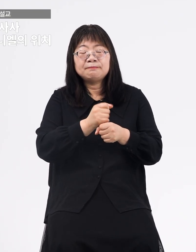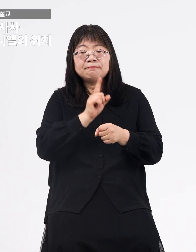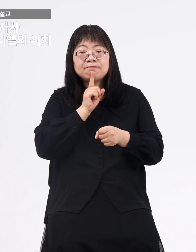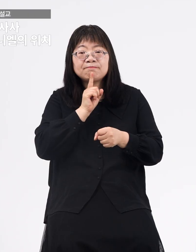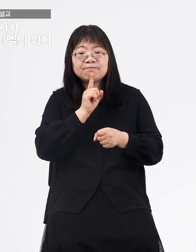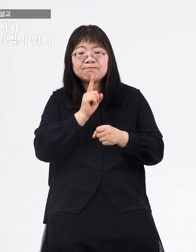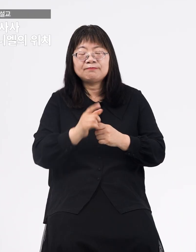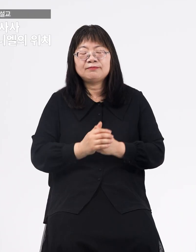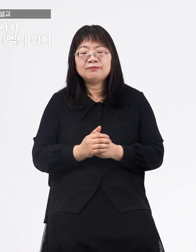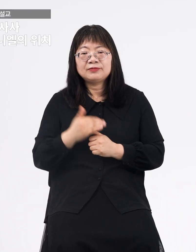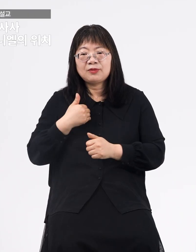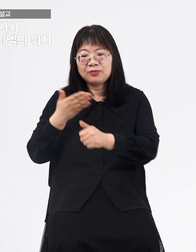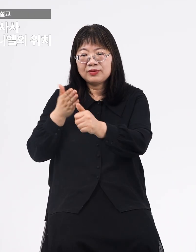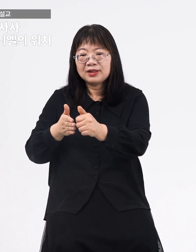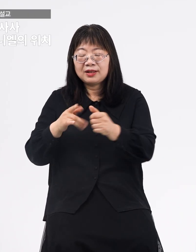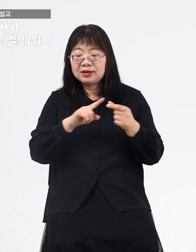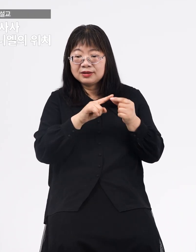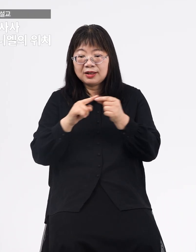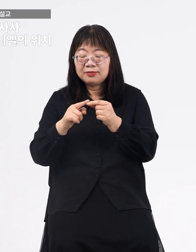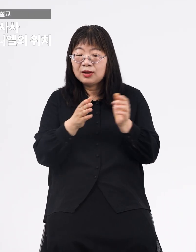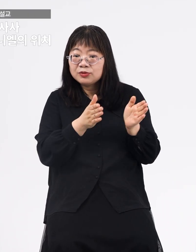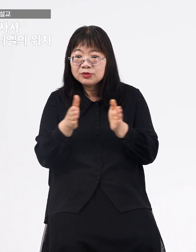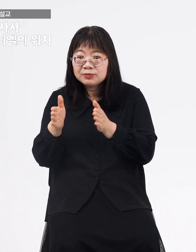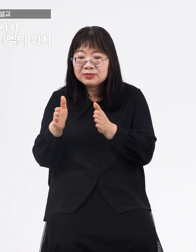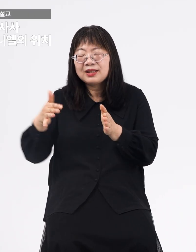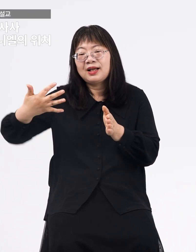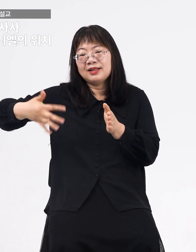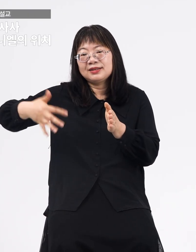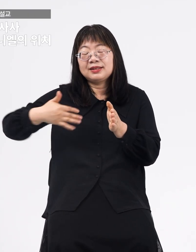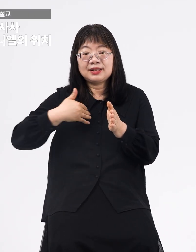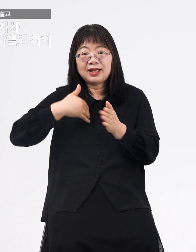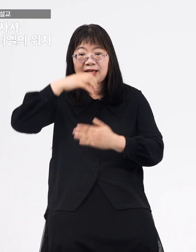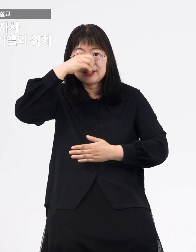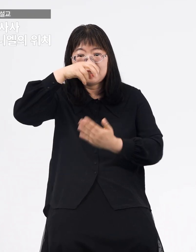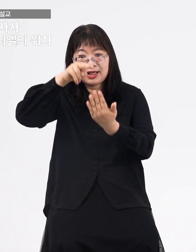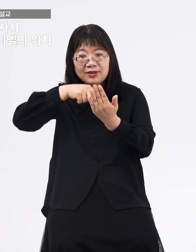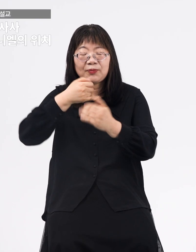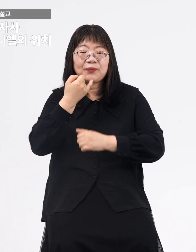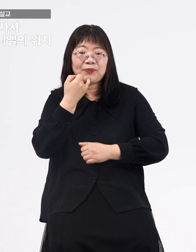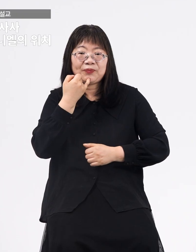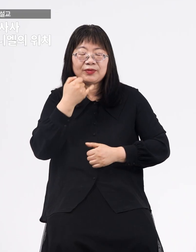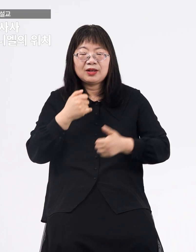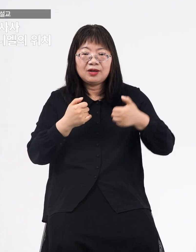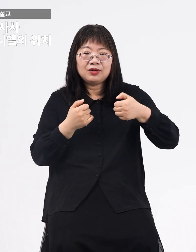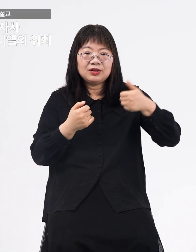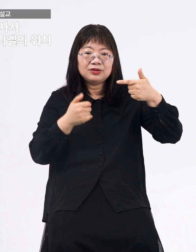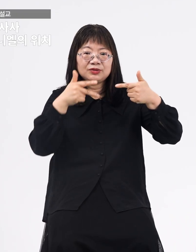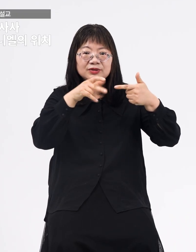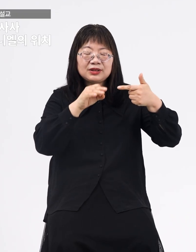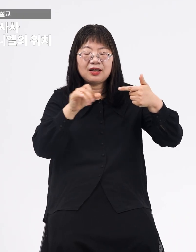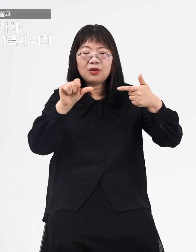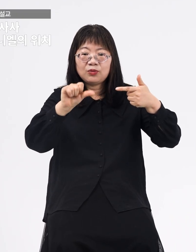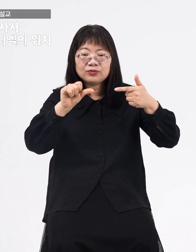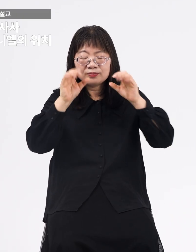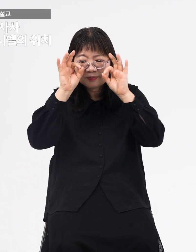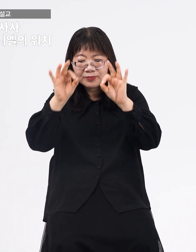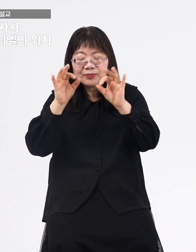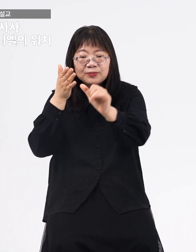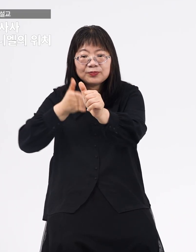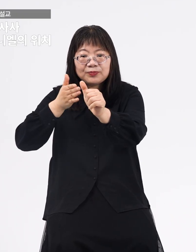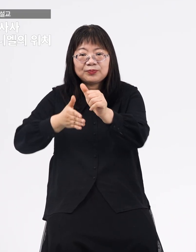제가 부탁을 했는데 자막이 준비가 아직 안 된 거. 제가 그냥 읽을게요. 56장 5절을